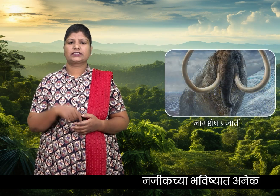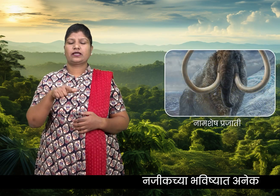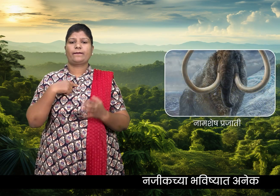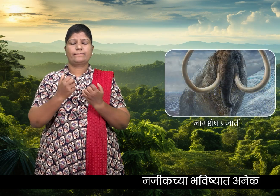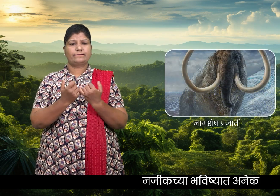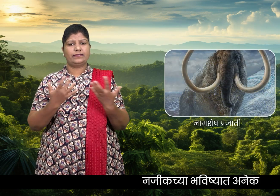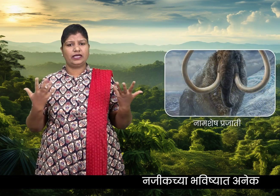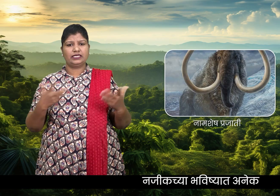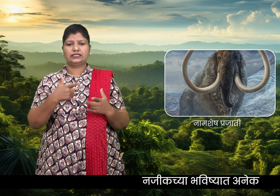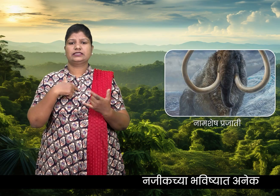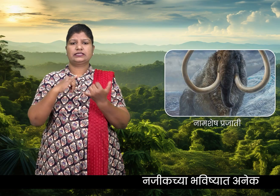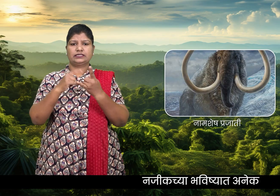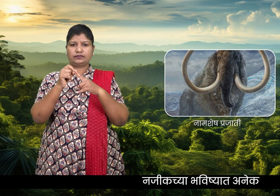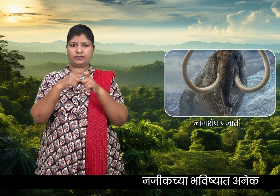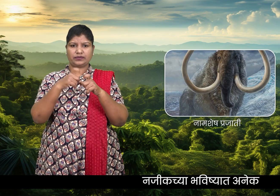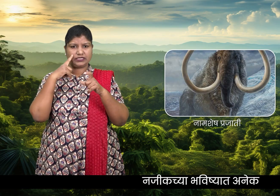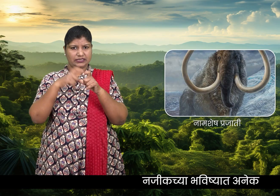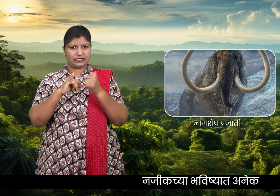नजीकच्या भविष्यात अनेक